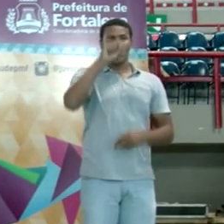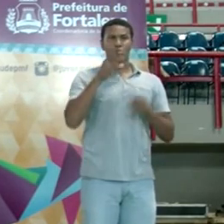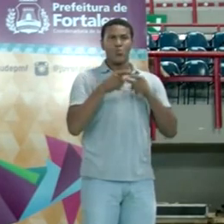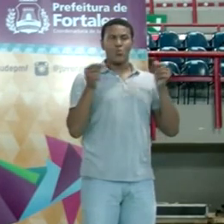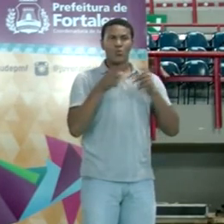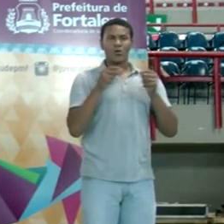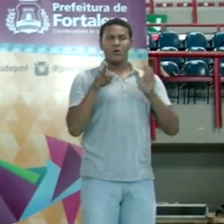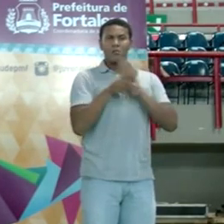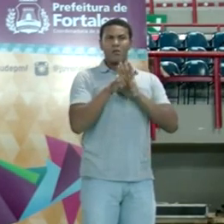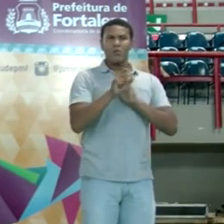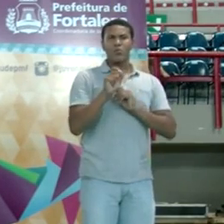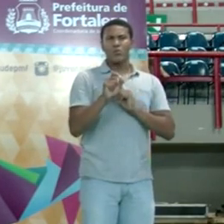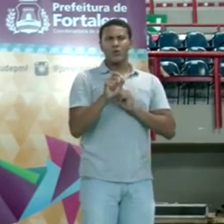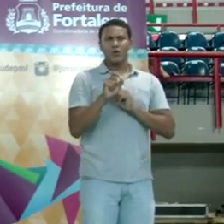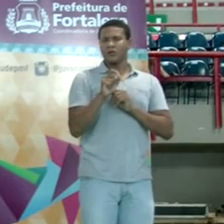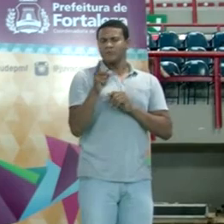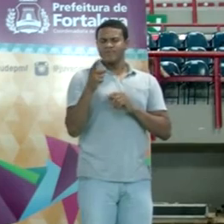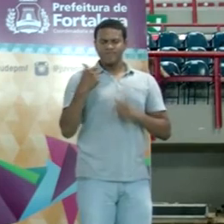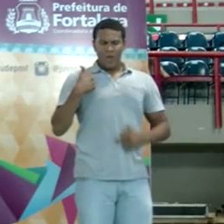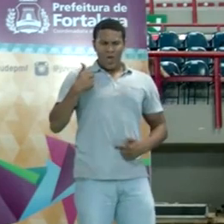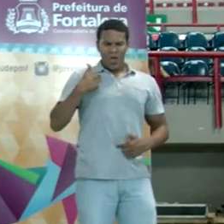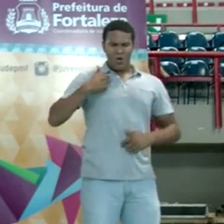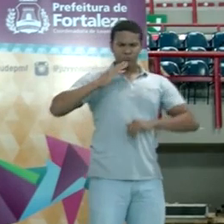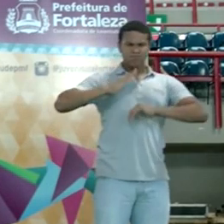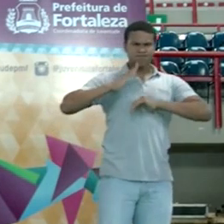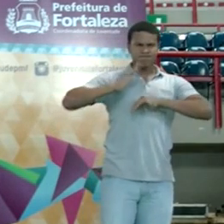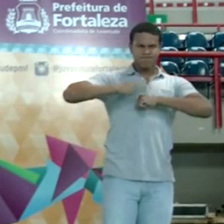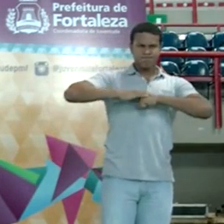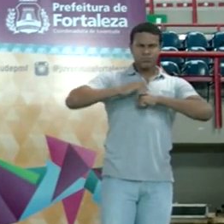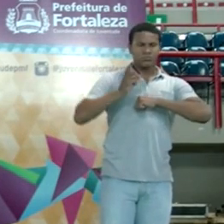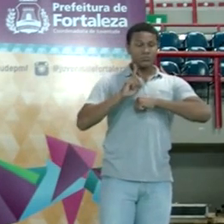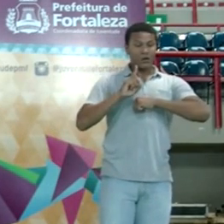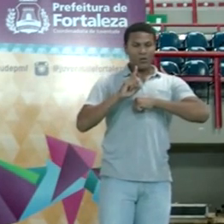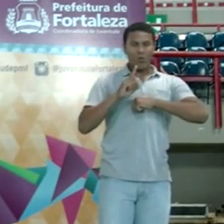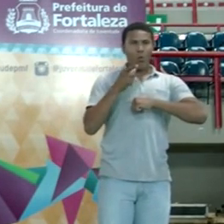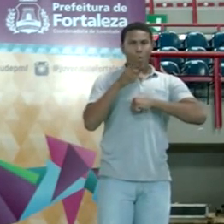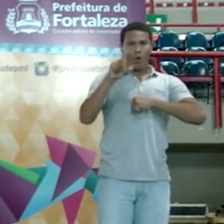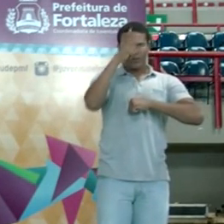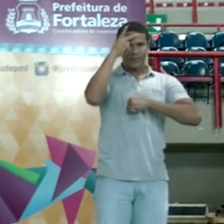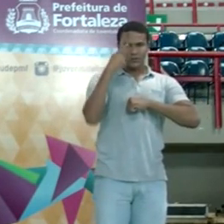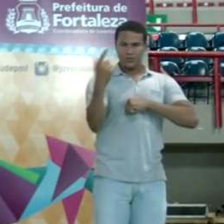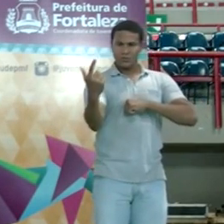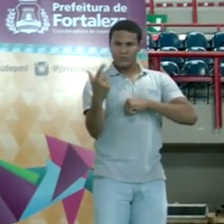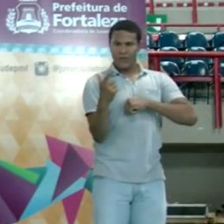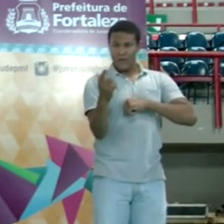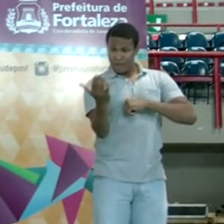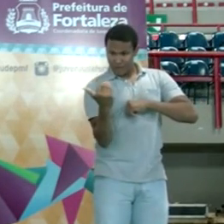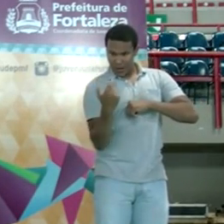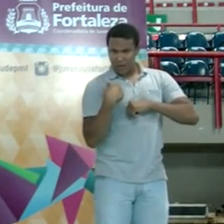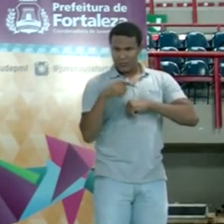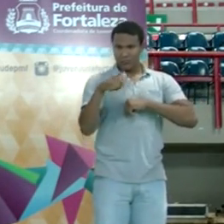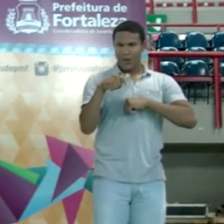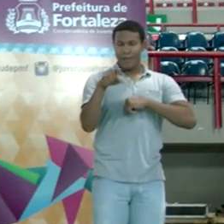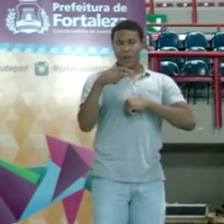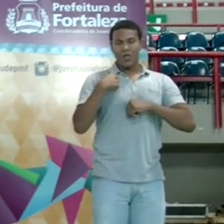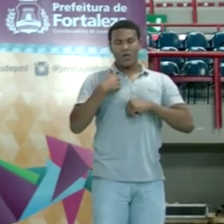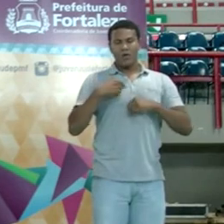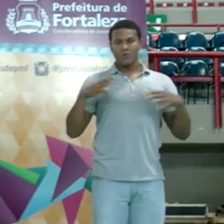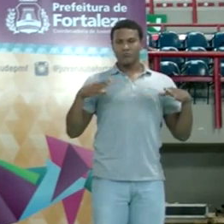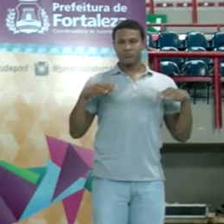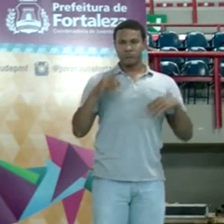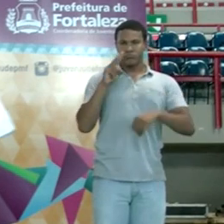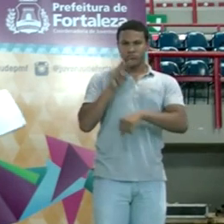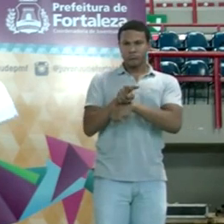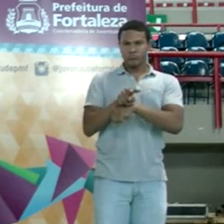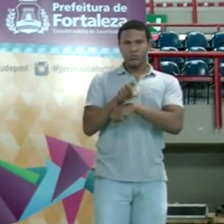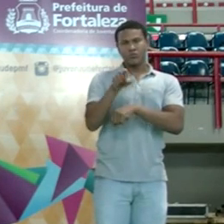trabalhos para outras áreas. Um dos pontos era tirar, inclusive, toda a responsabilidade de um único chefe